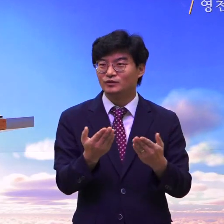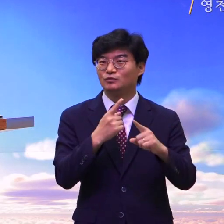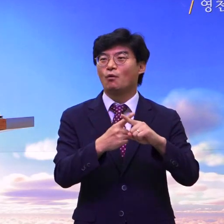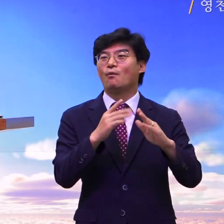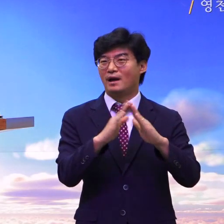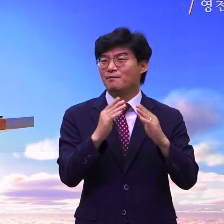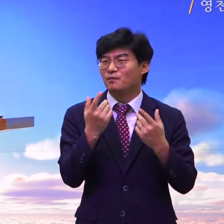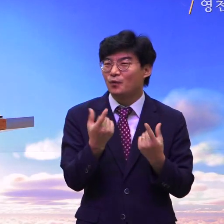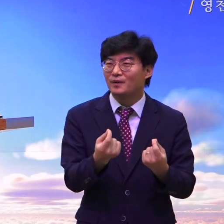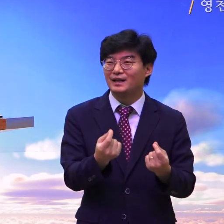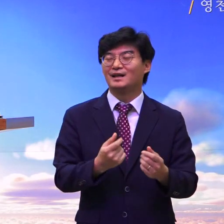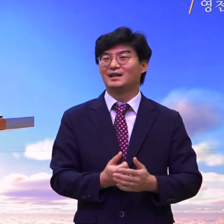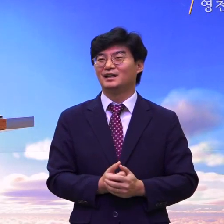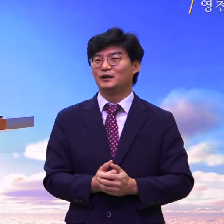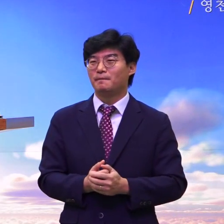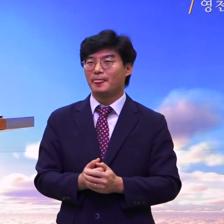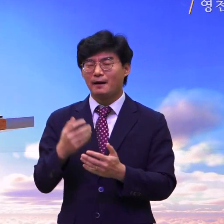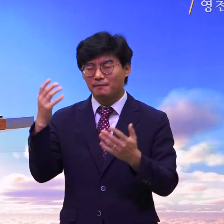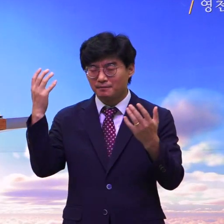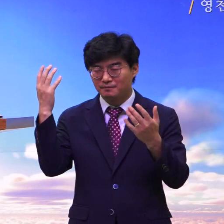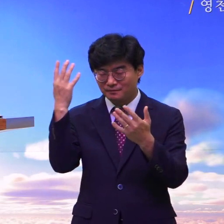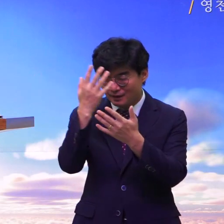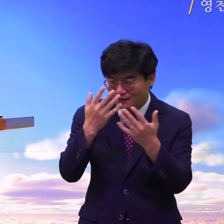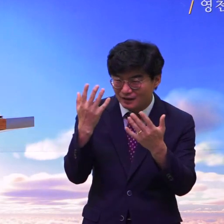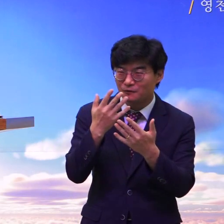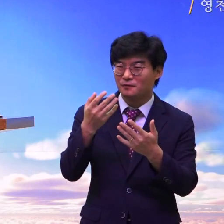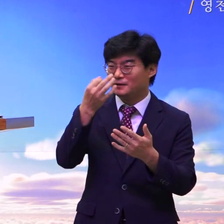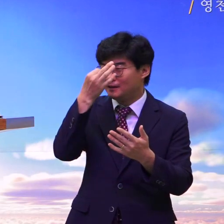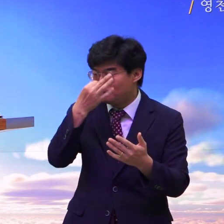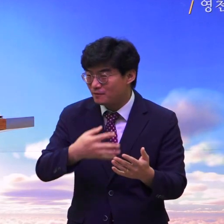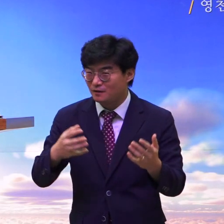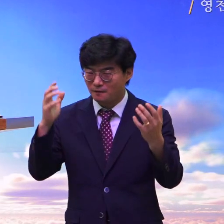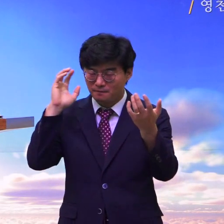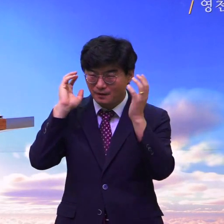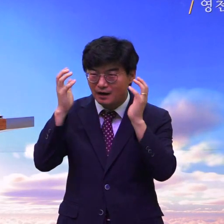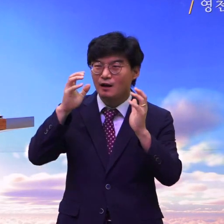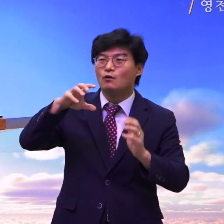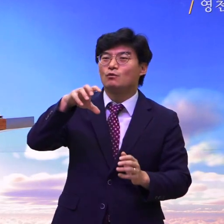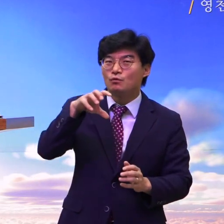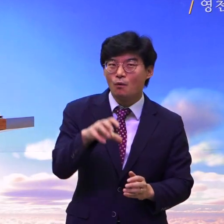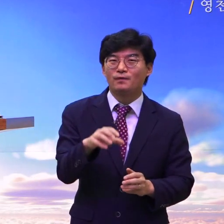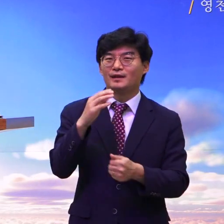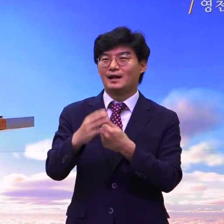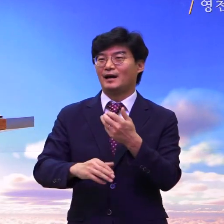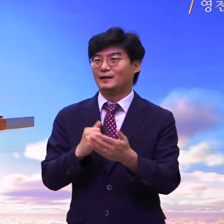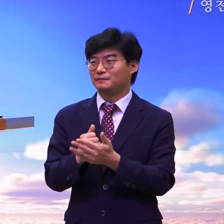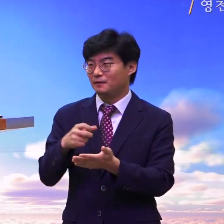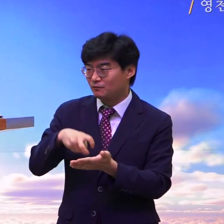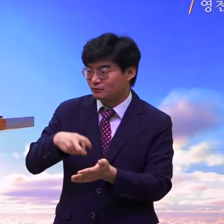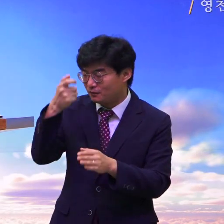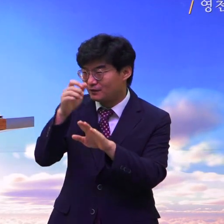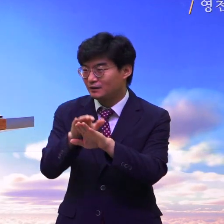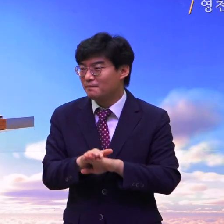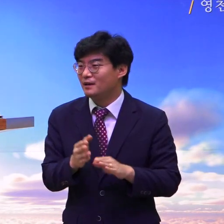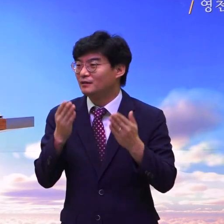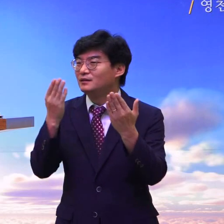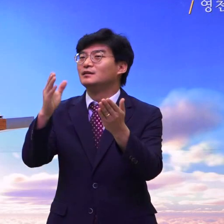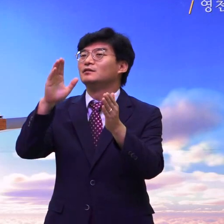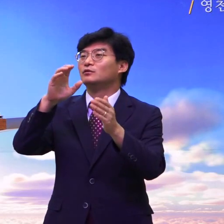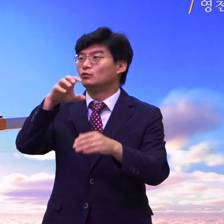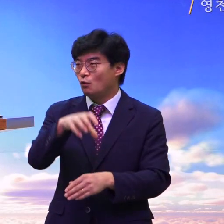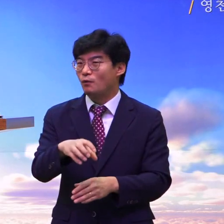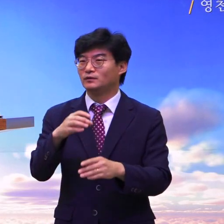막막한 곳에서 하나님을 노래하고 찬양하는 것이 오늘 이 시대에 우리에게 하나님께서 요구하시는